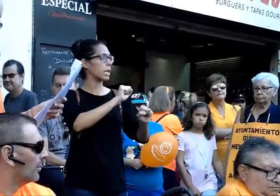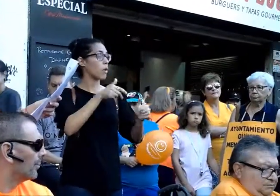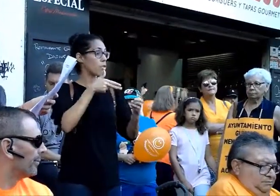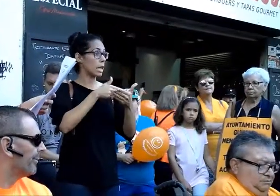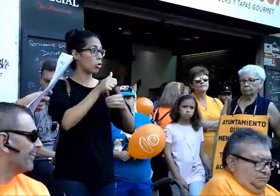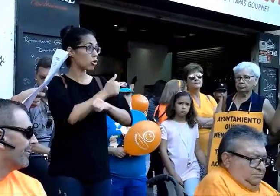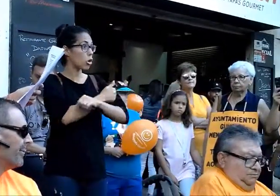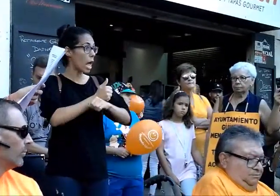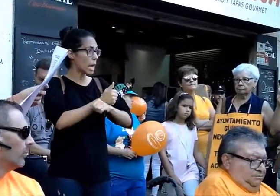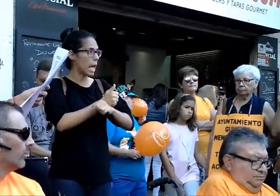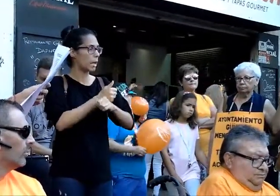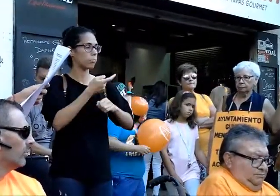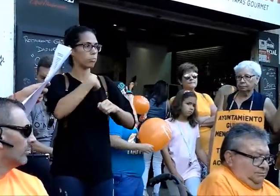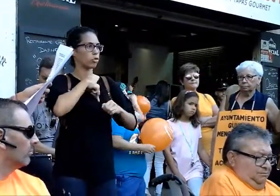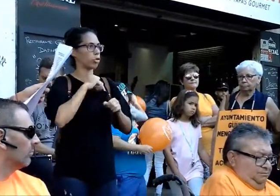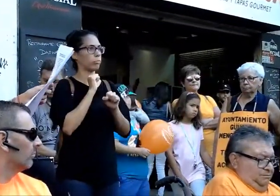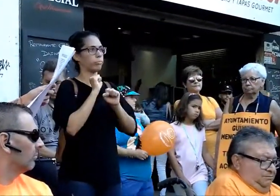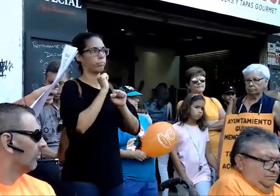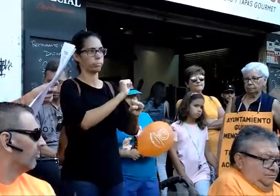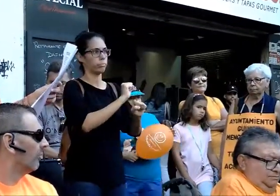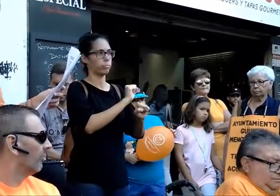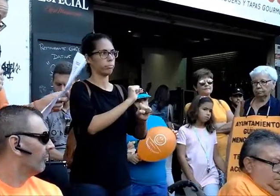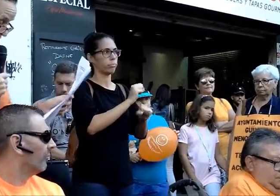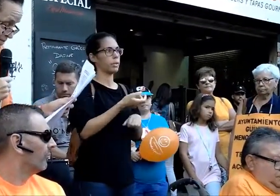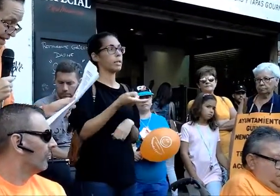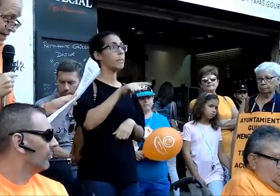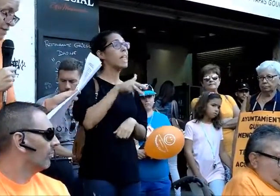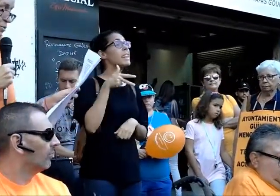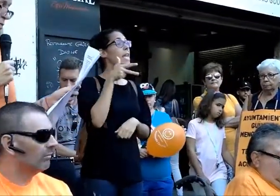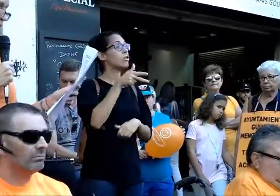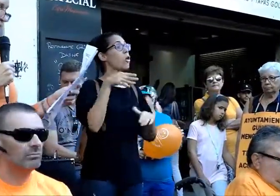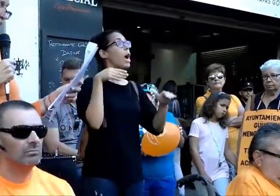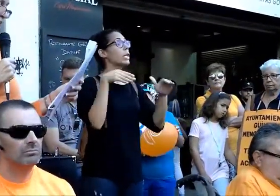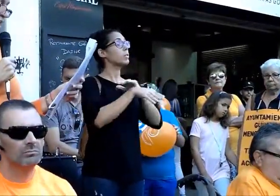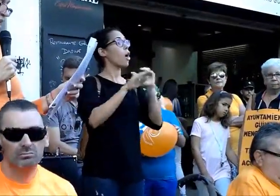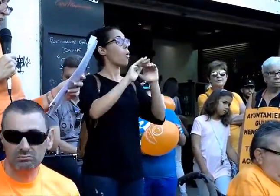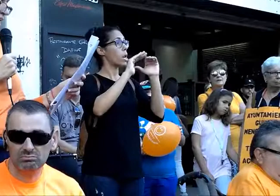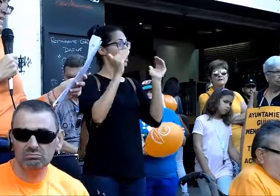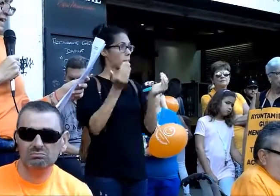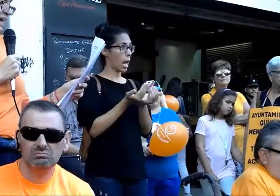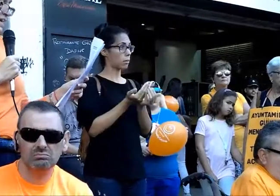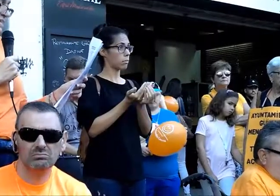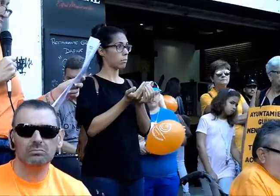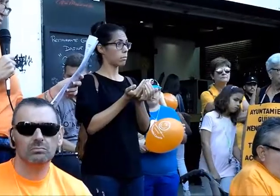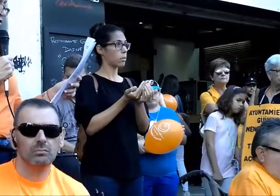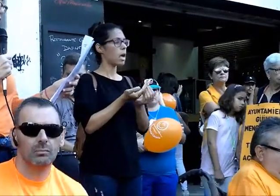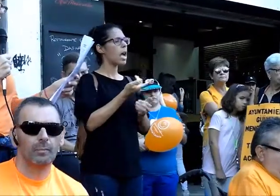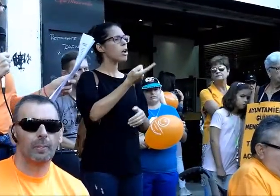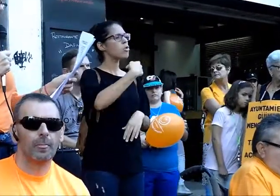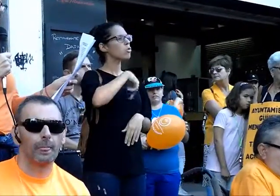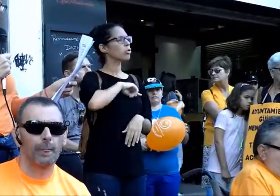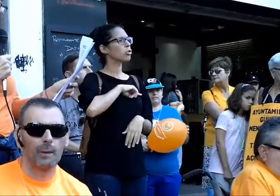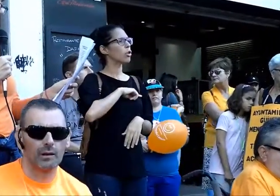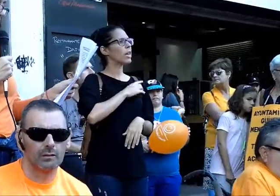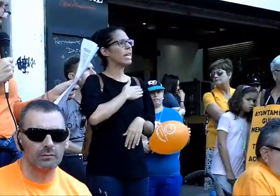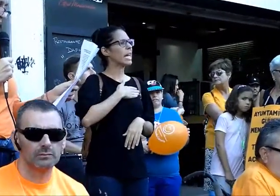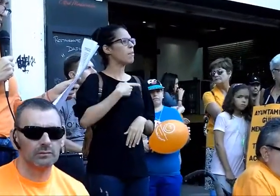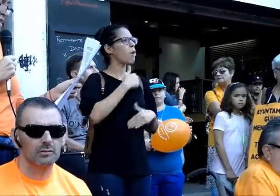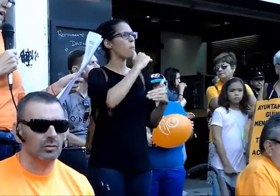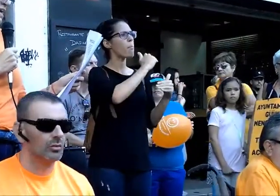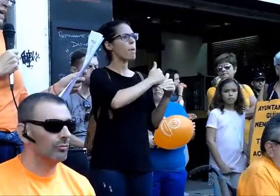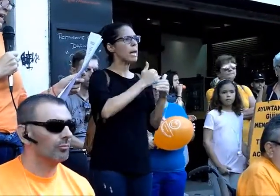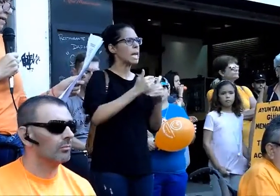la ciudadanía. El derecho a la accesibilidad universal hace que rechacemos todo tipo de